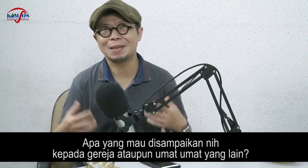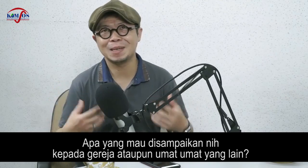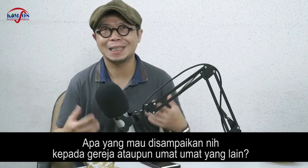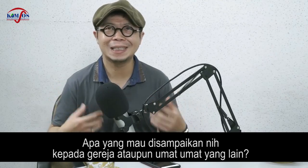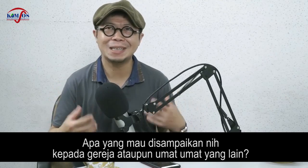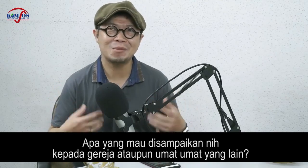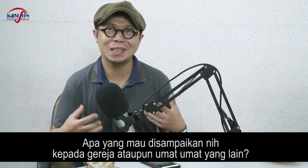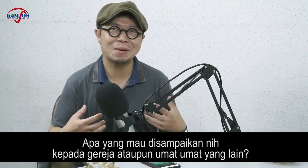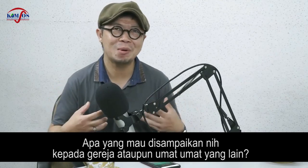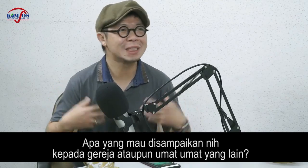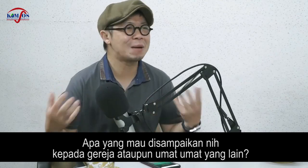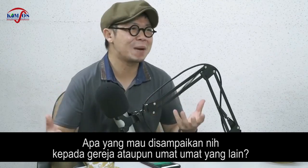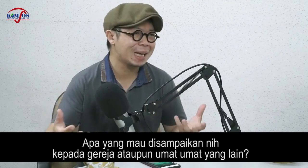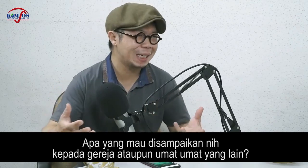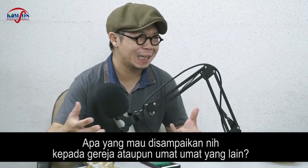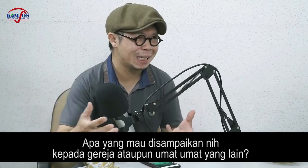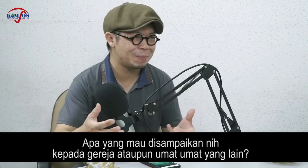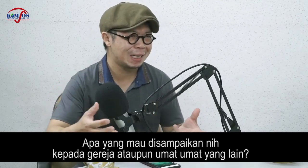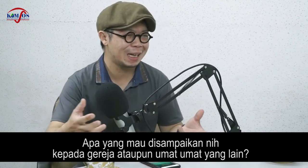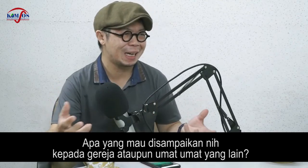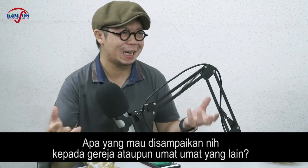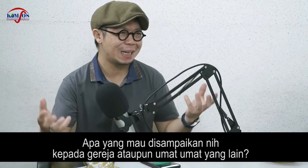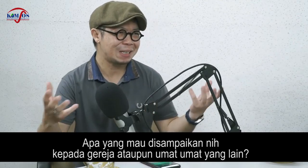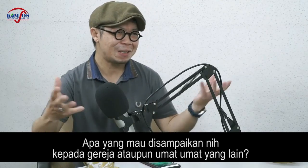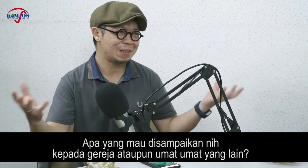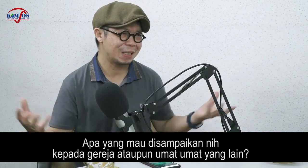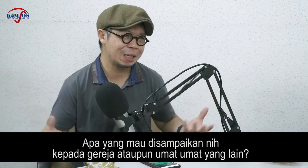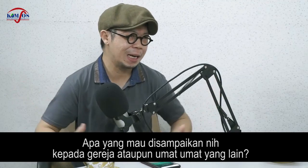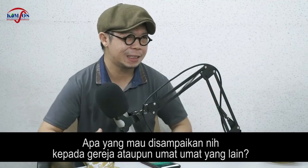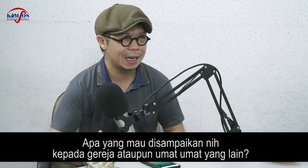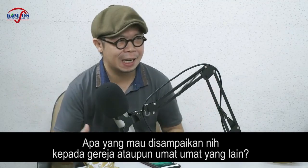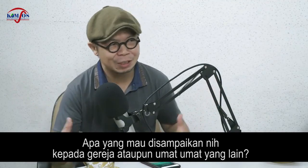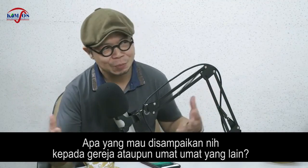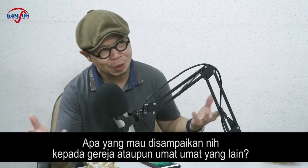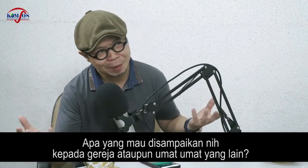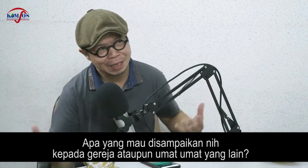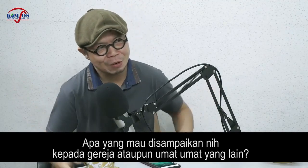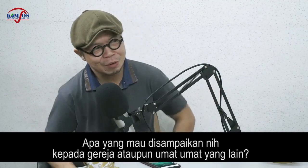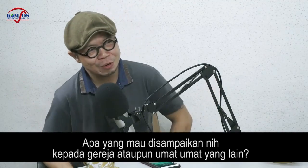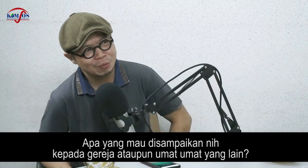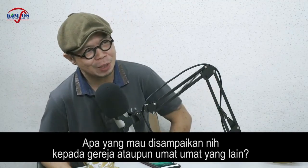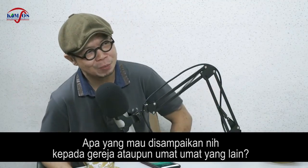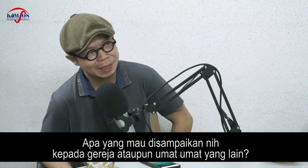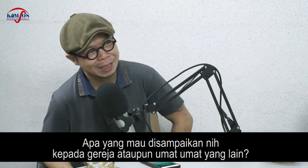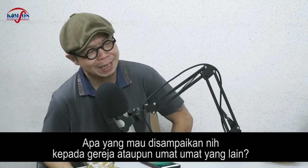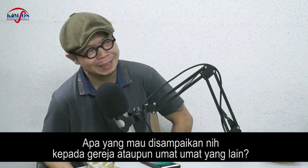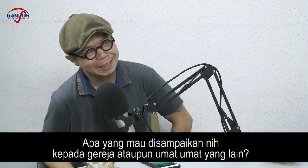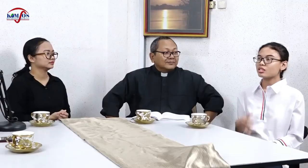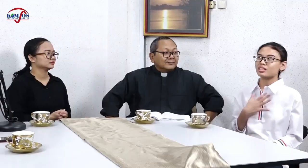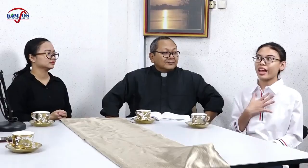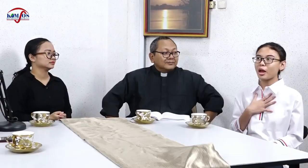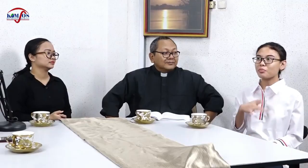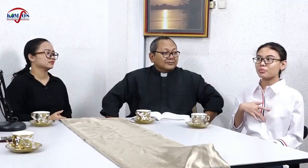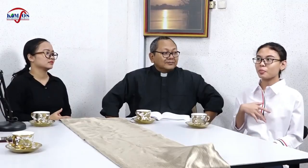apa ya namanya istilahnya mungkin yang mau disampaikan nih kepada gereja ataupun kepada umat-umat yang